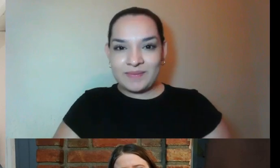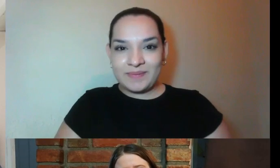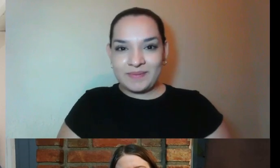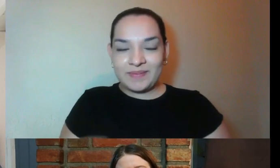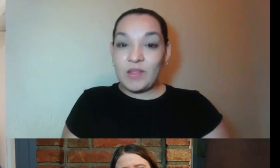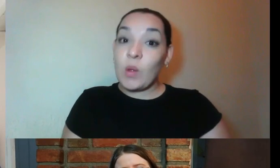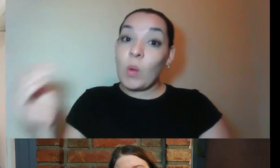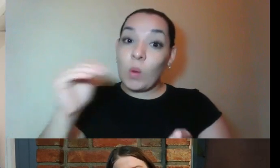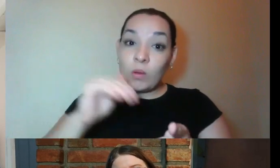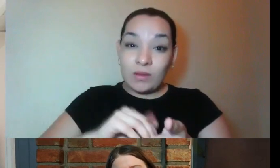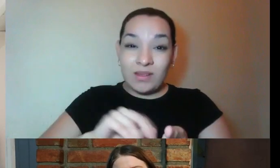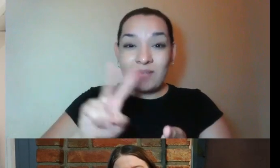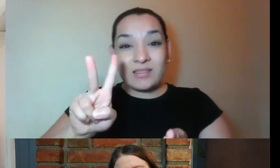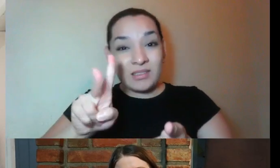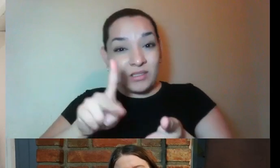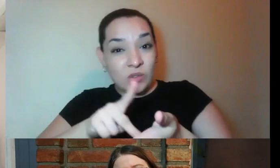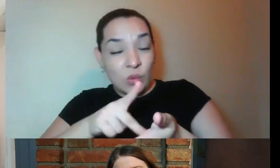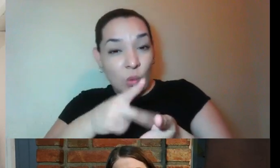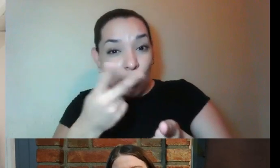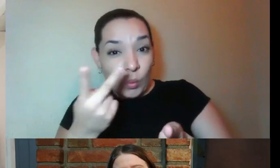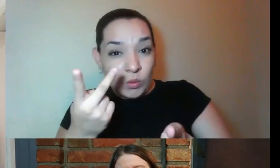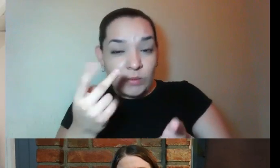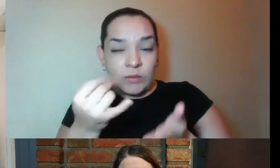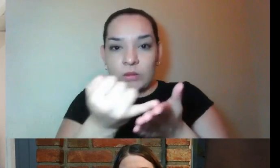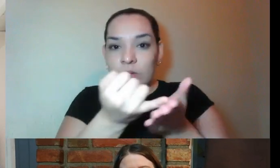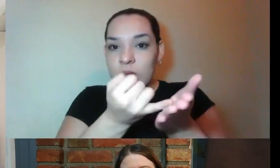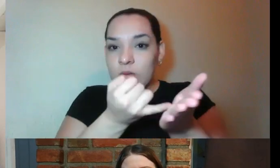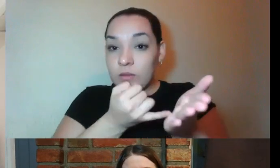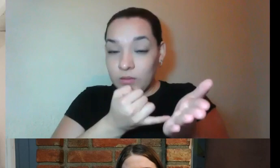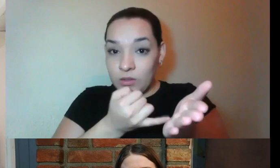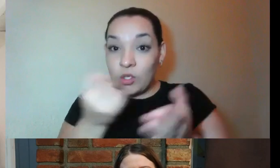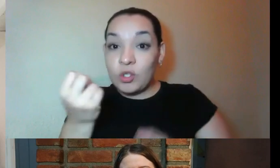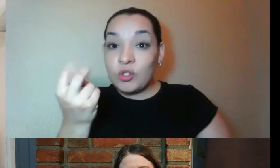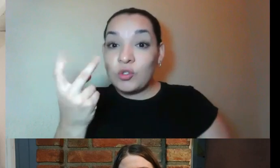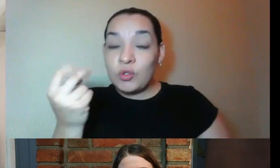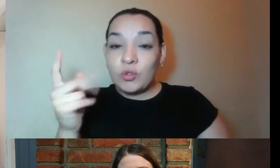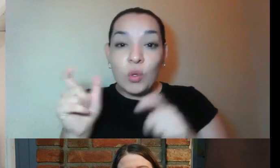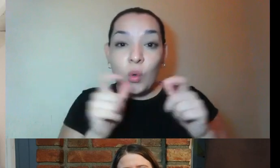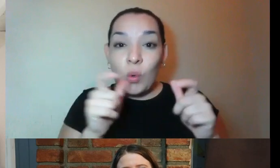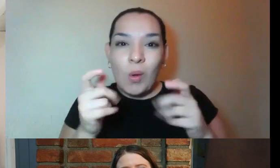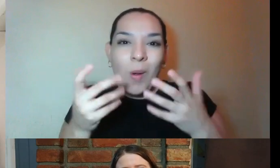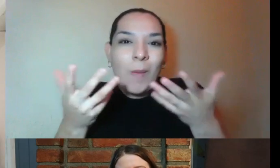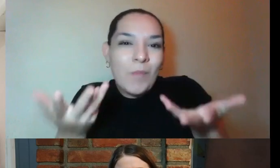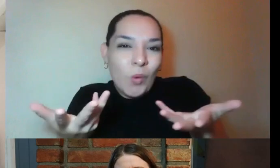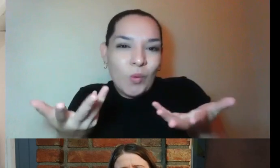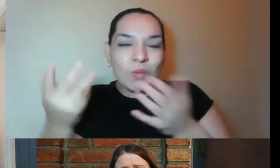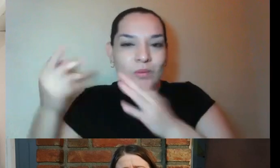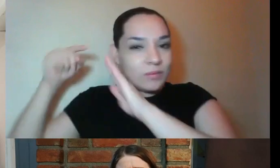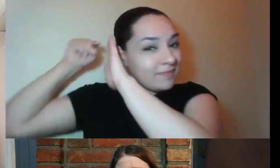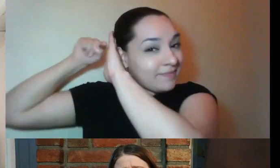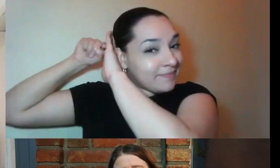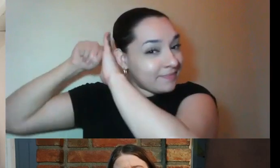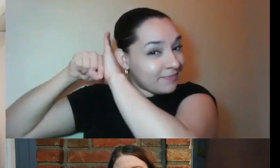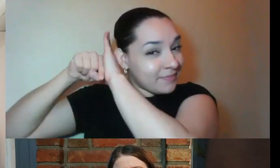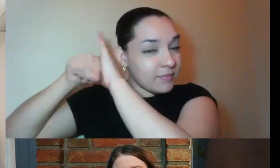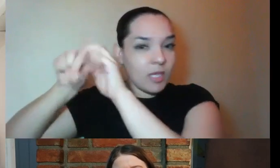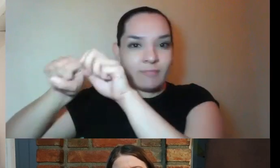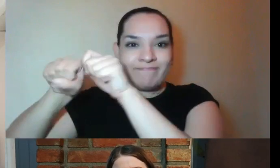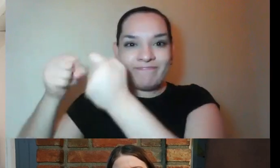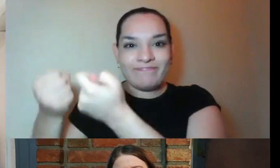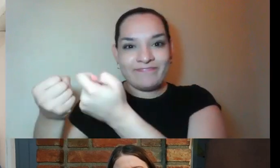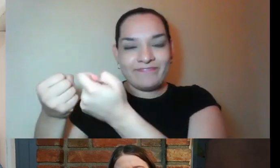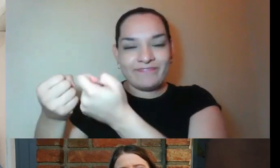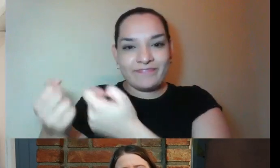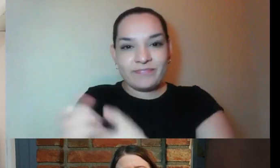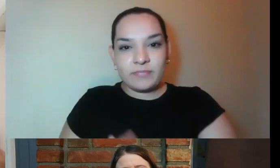Luego me volví a operar del implante coclear a la edad de los 12 años, cuando se me rompió el dispositivo